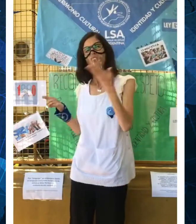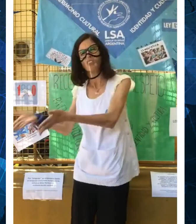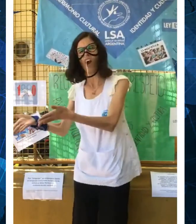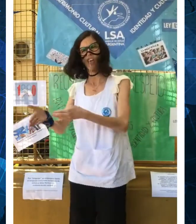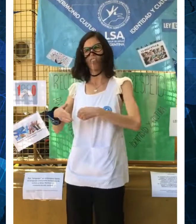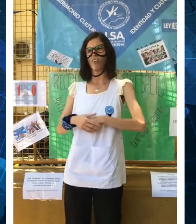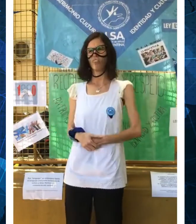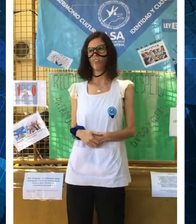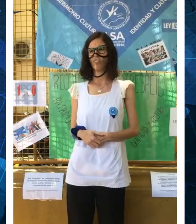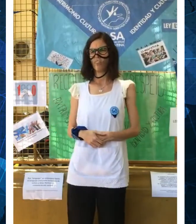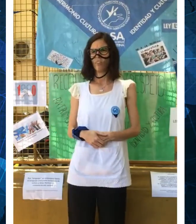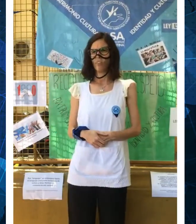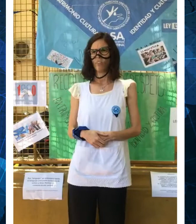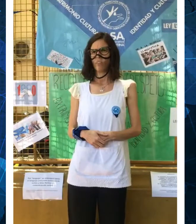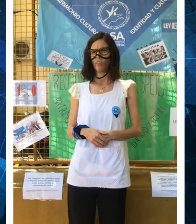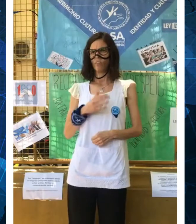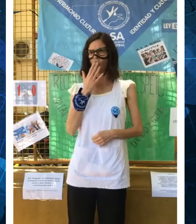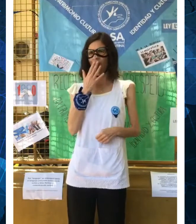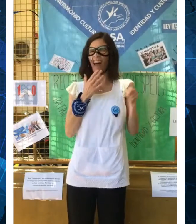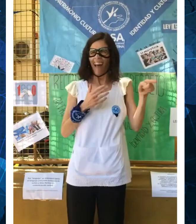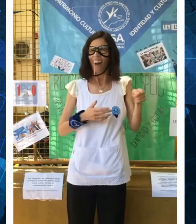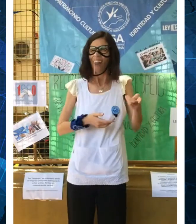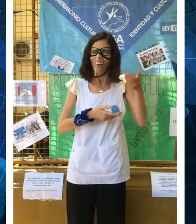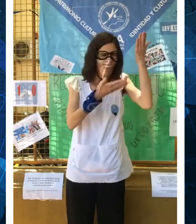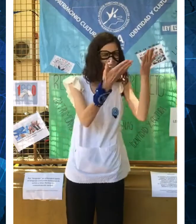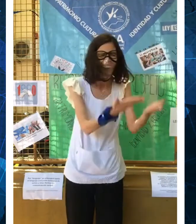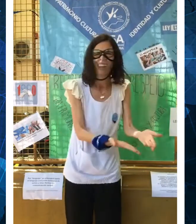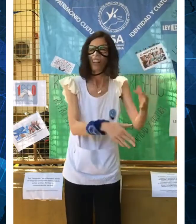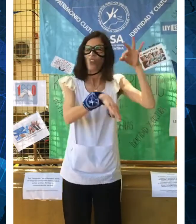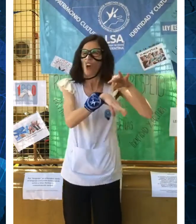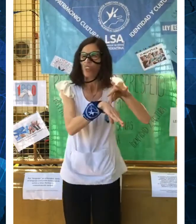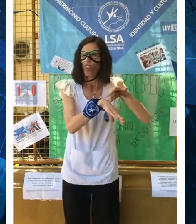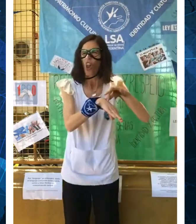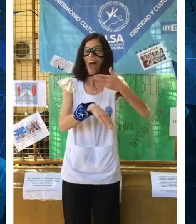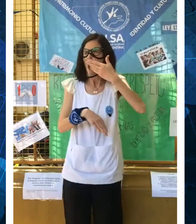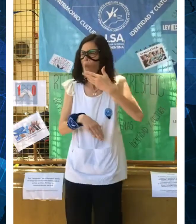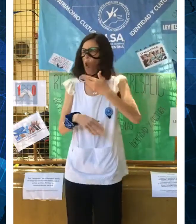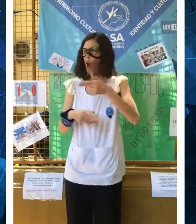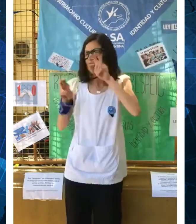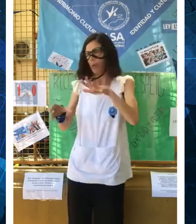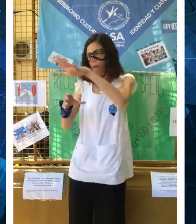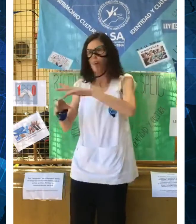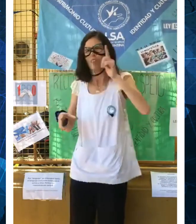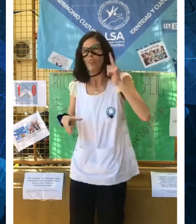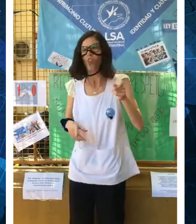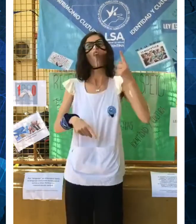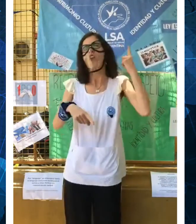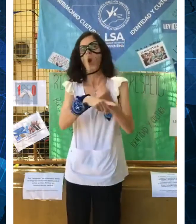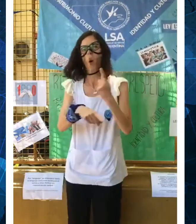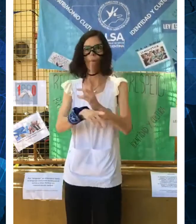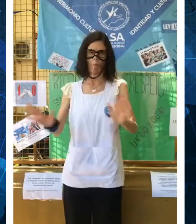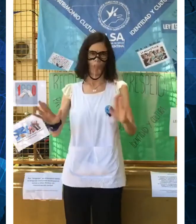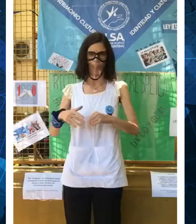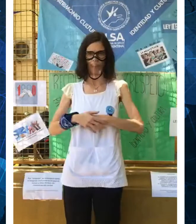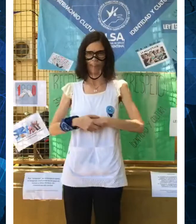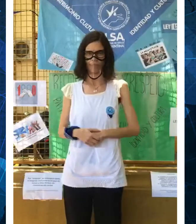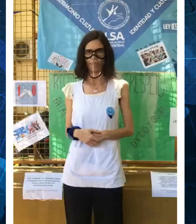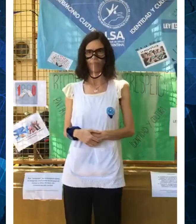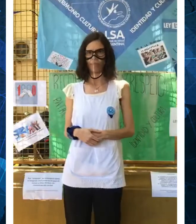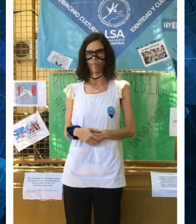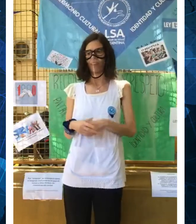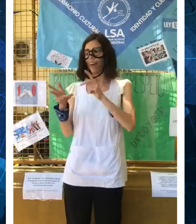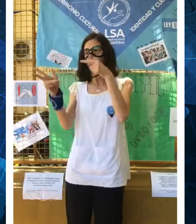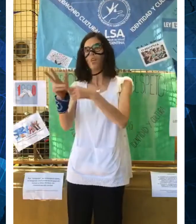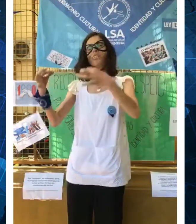pensamos que todo esto que estuvo hablando el director en relación a la educación de los niños sordos, él que es un médico, habló de